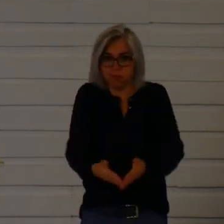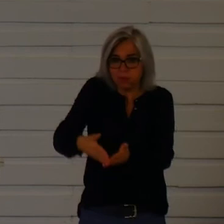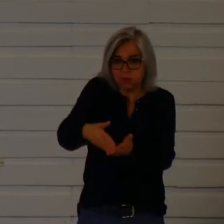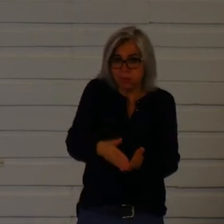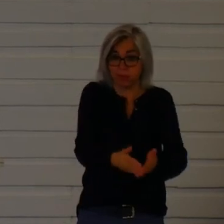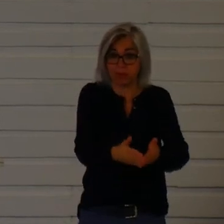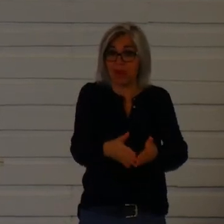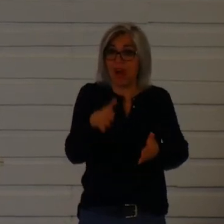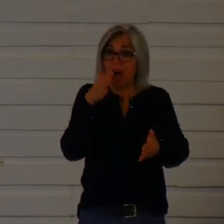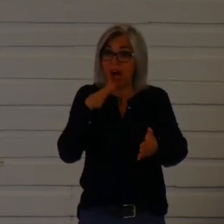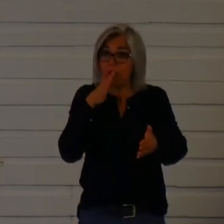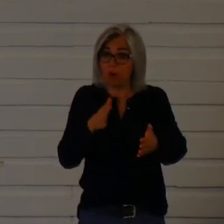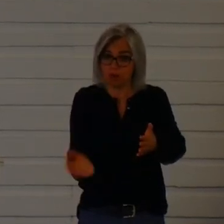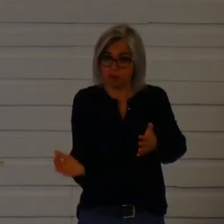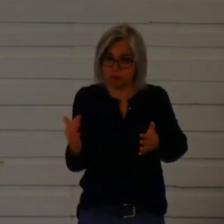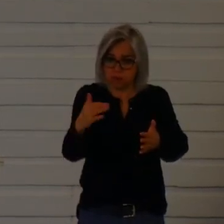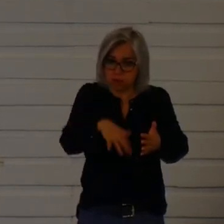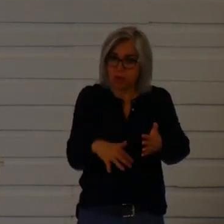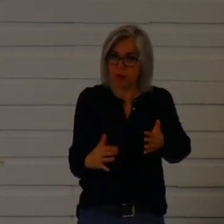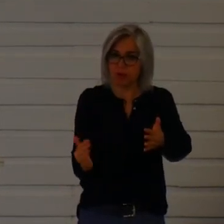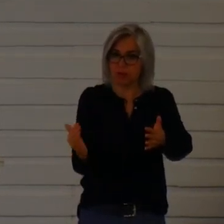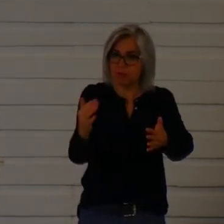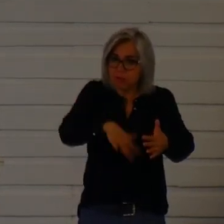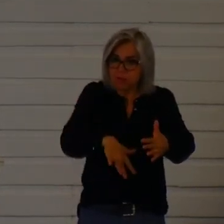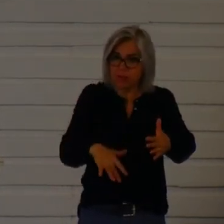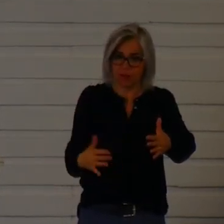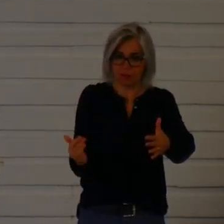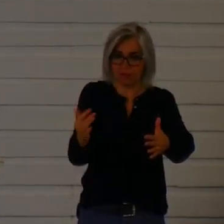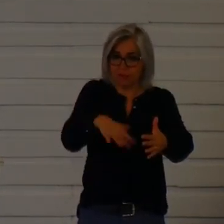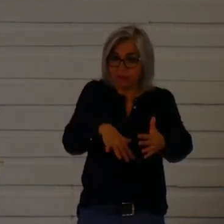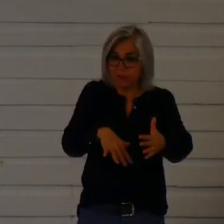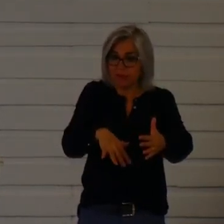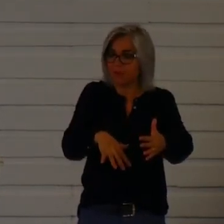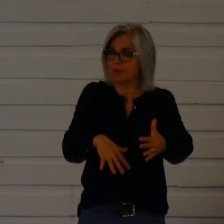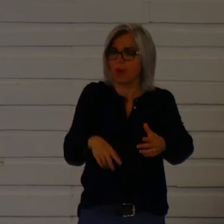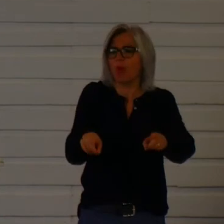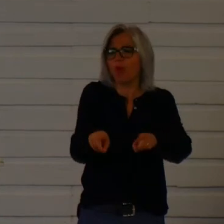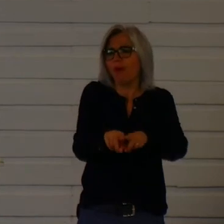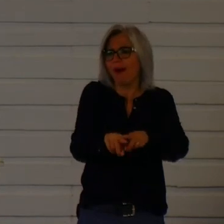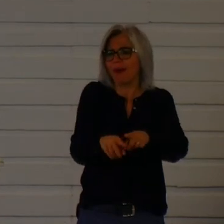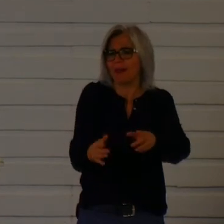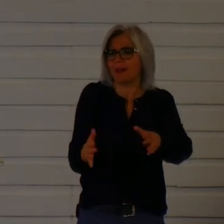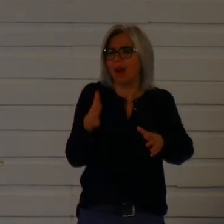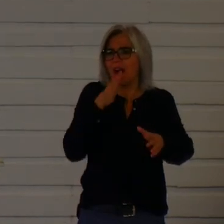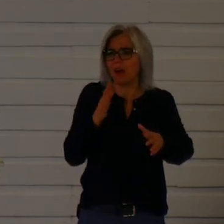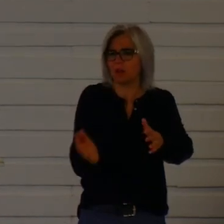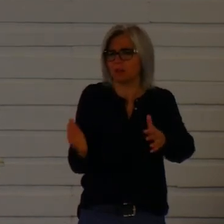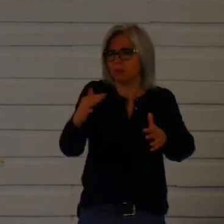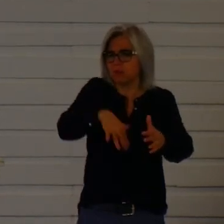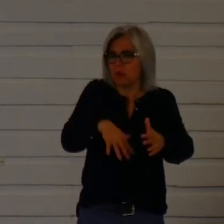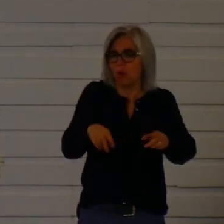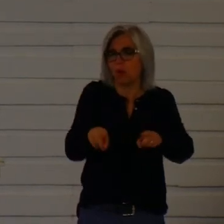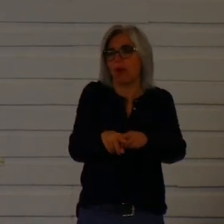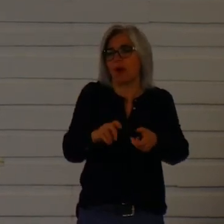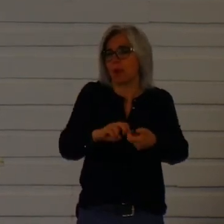arrivare, aiutati che Dio t'aiuta, noi cerchiamo di fare con nostra forza, il nostro meglio, ma ci sono delle tempeste